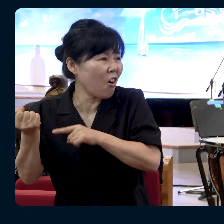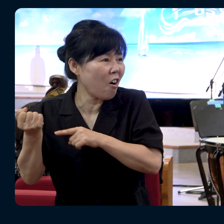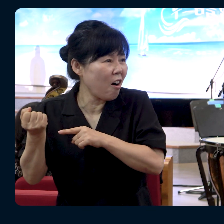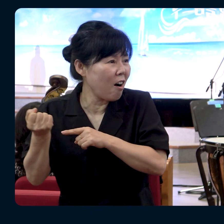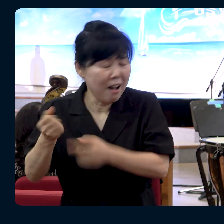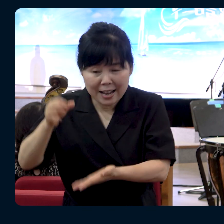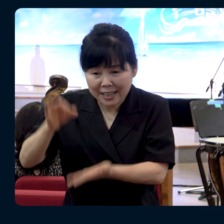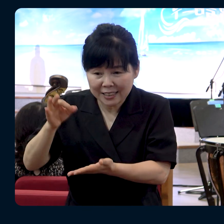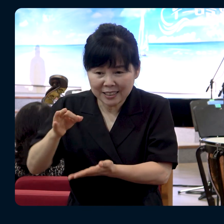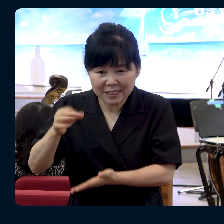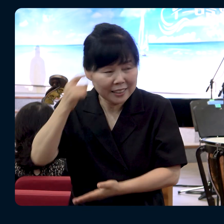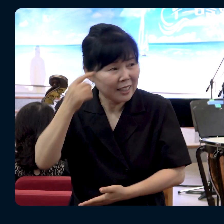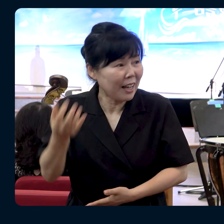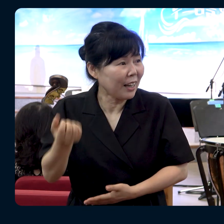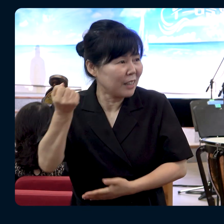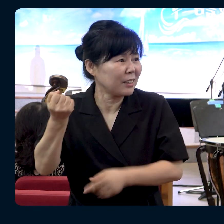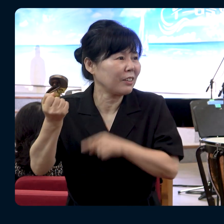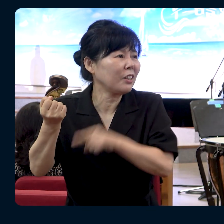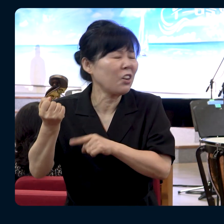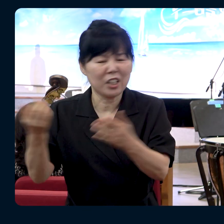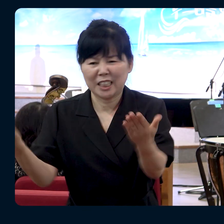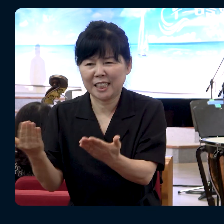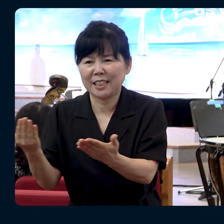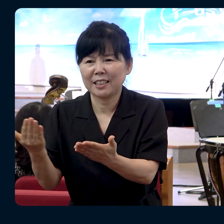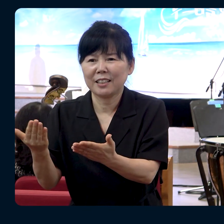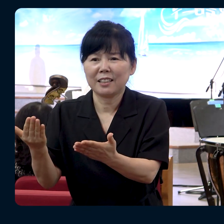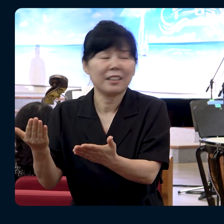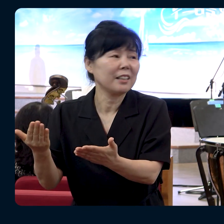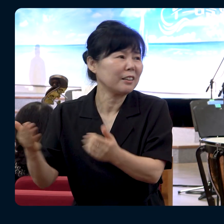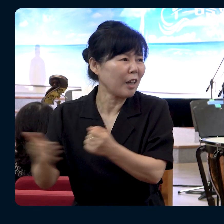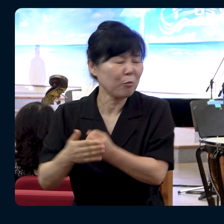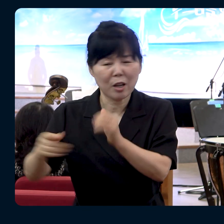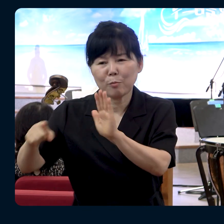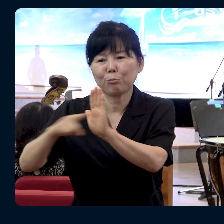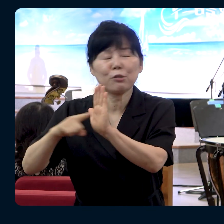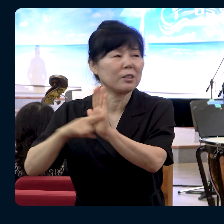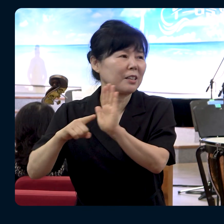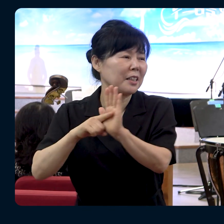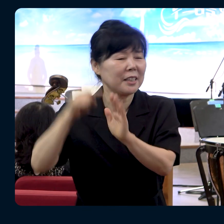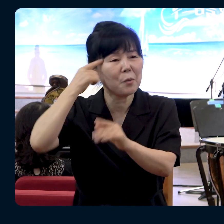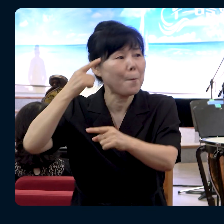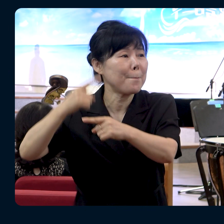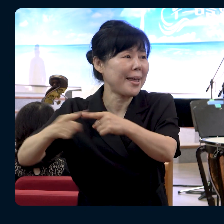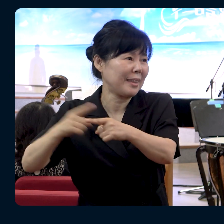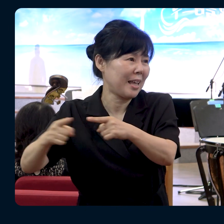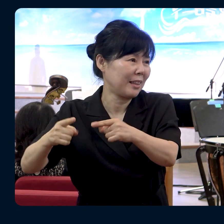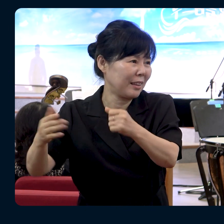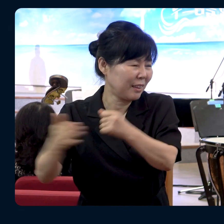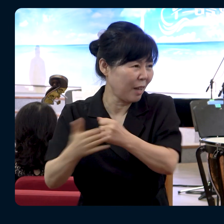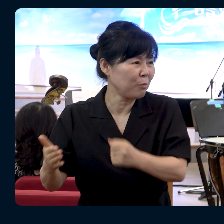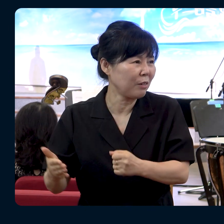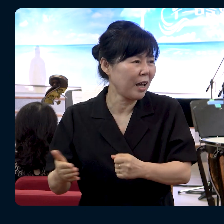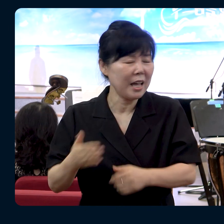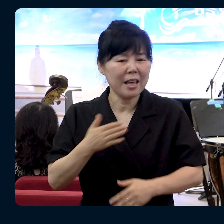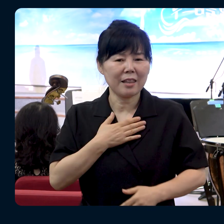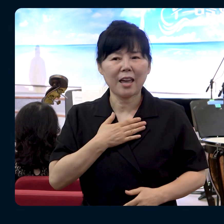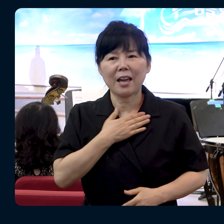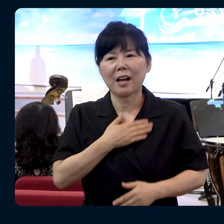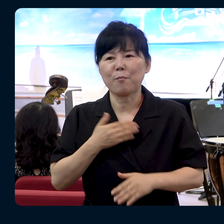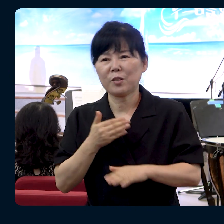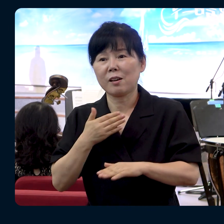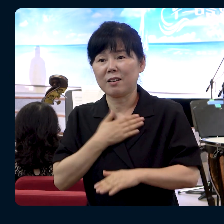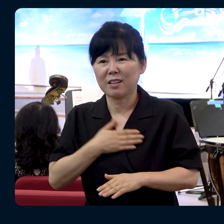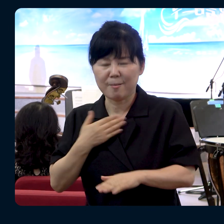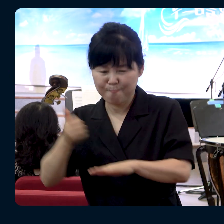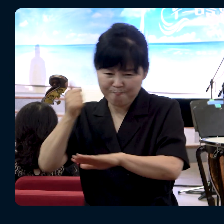가치 있다고 여기는 그거에 대한 부정적인 판단의 나의 결과다라는 것을